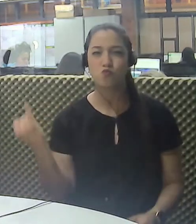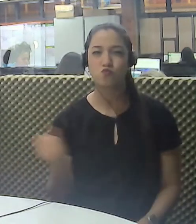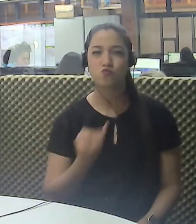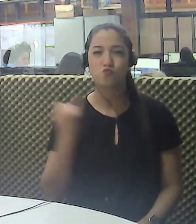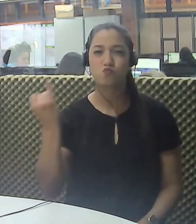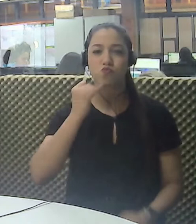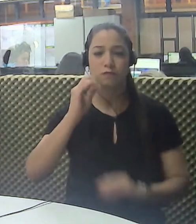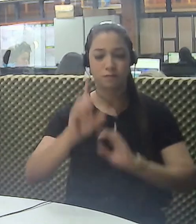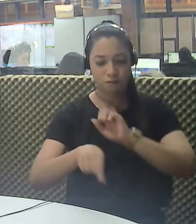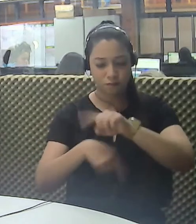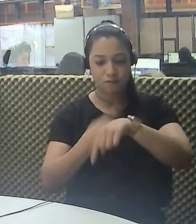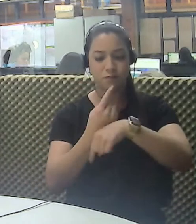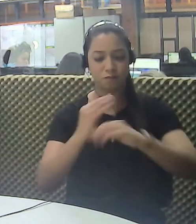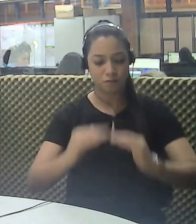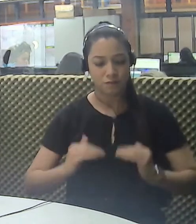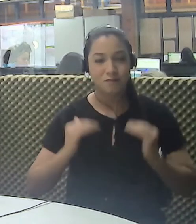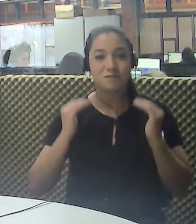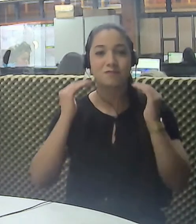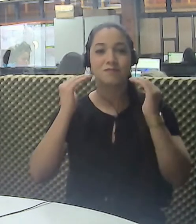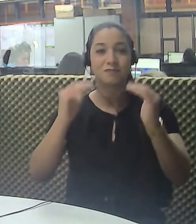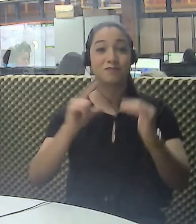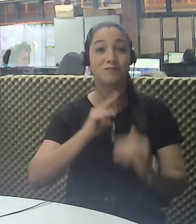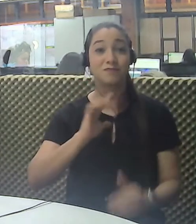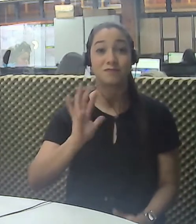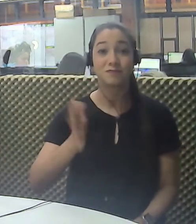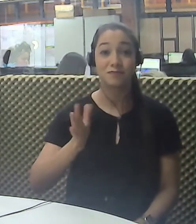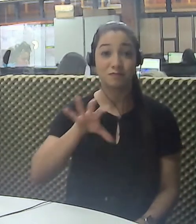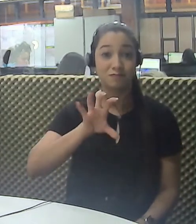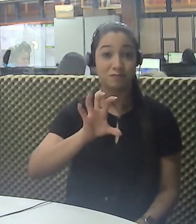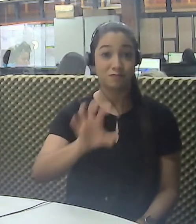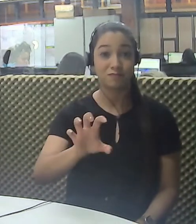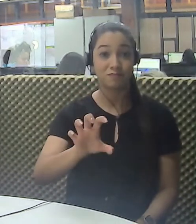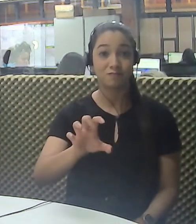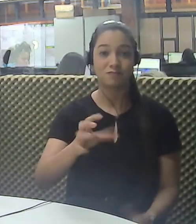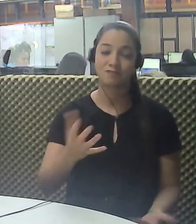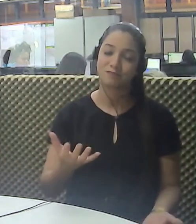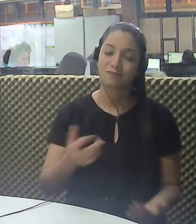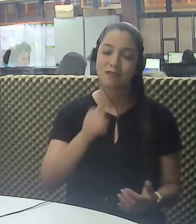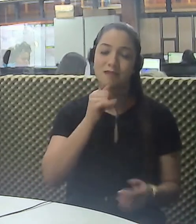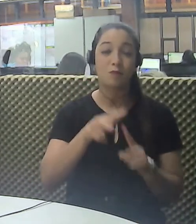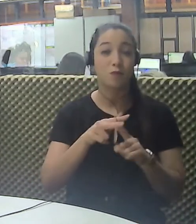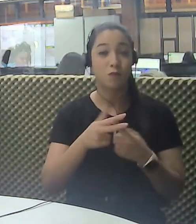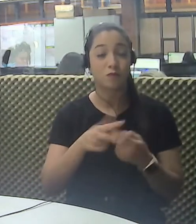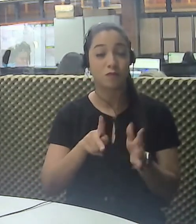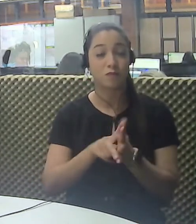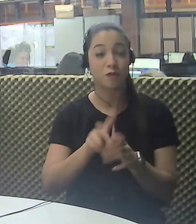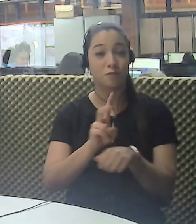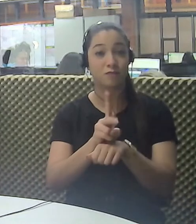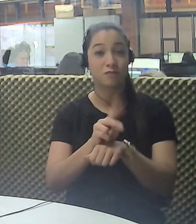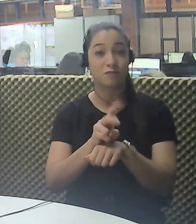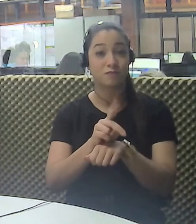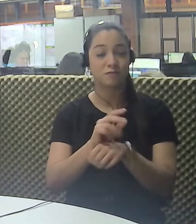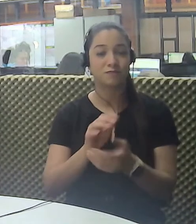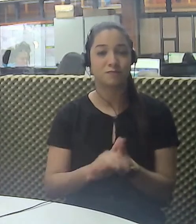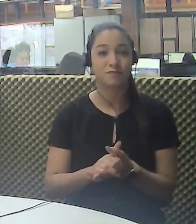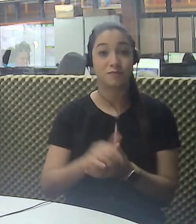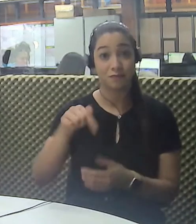evolução dentro de iniciativas já existentes nessa área, como a oficina de robótica. Apenas neste